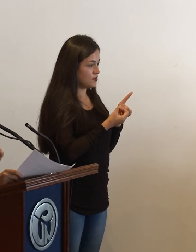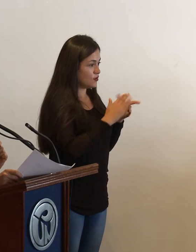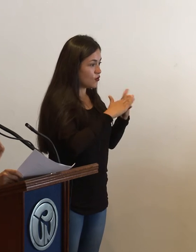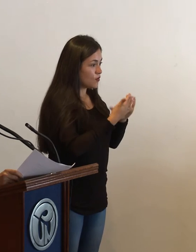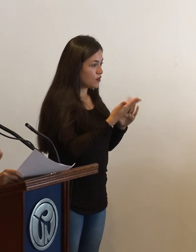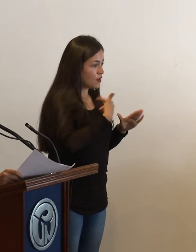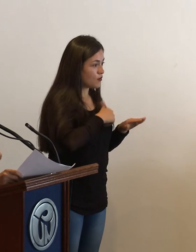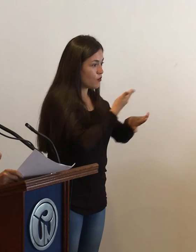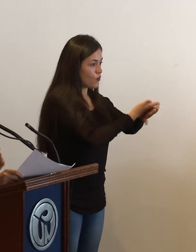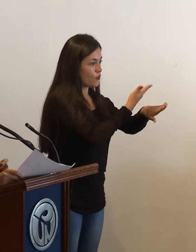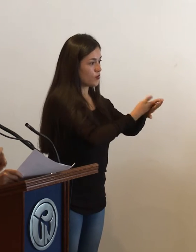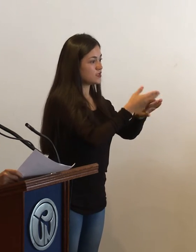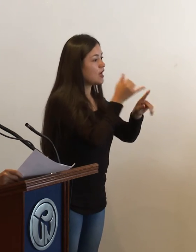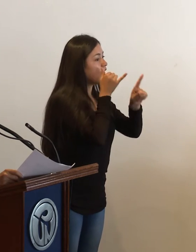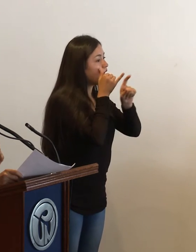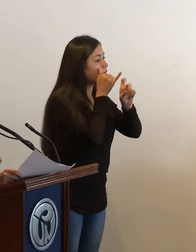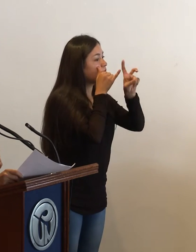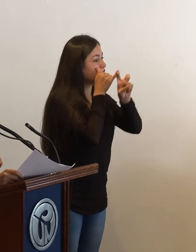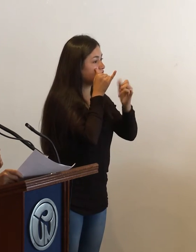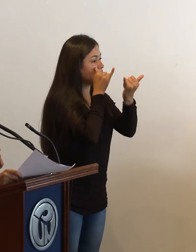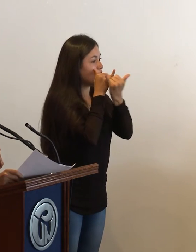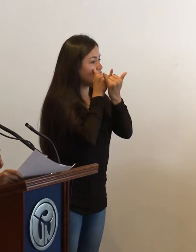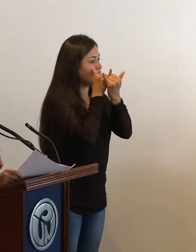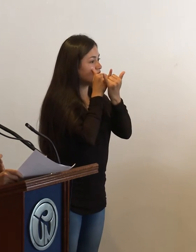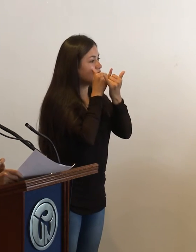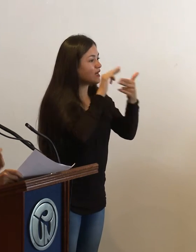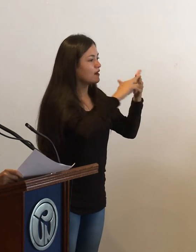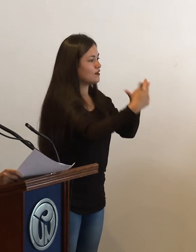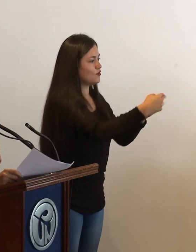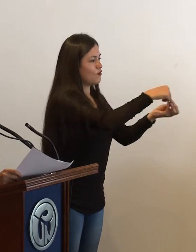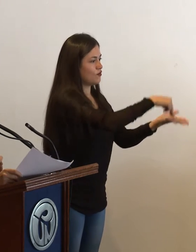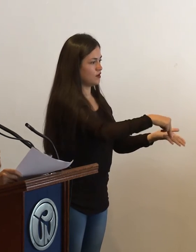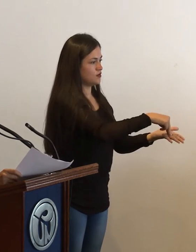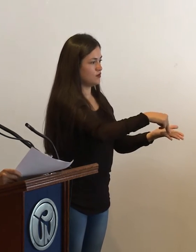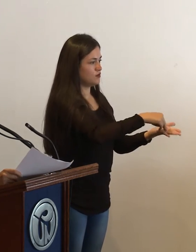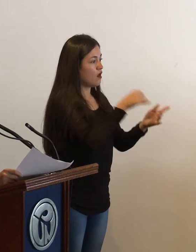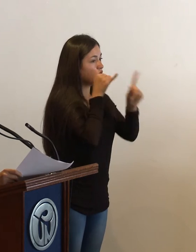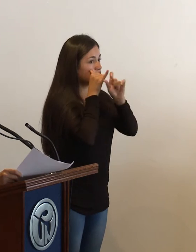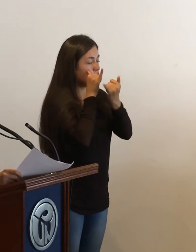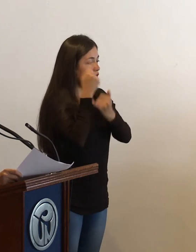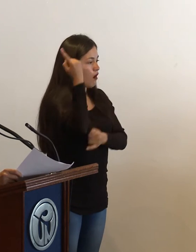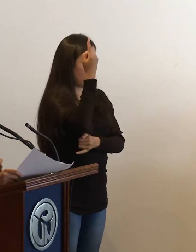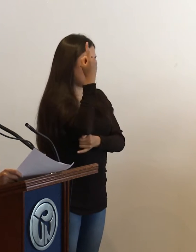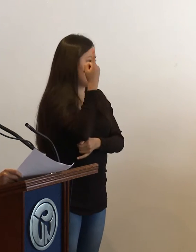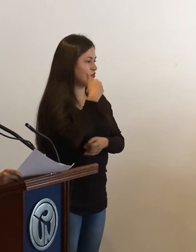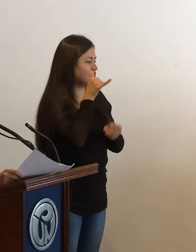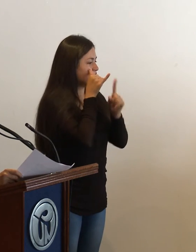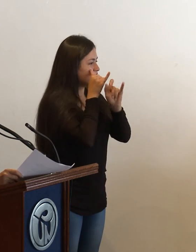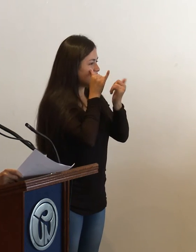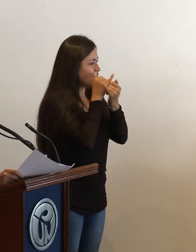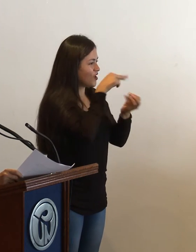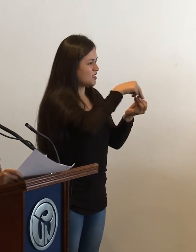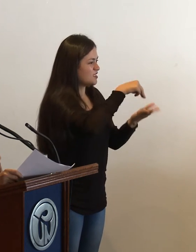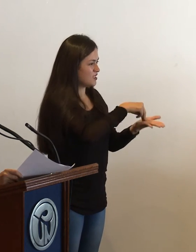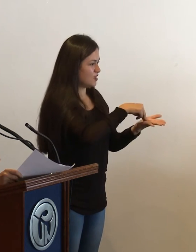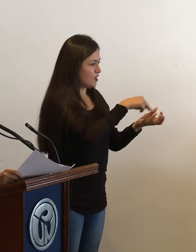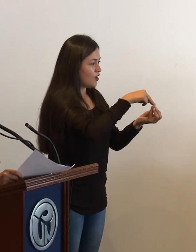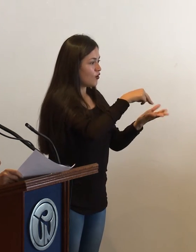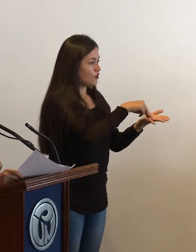de epistemologías situadas, porque nos referimos a estas epistemologías